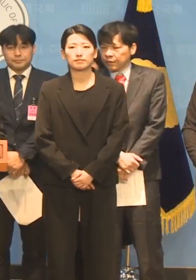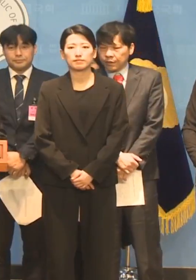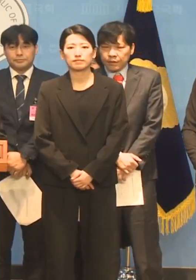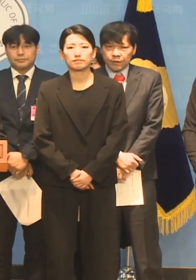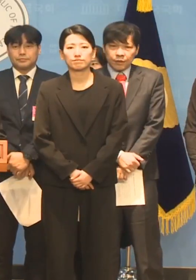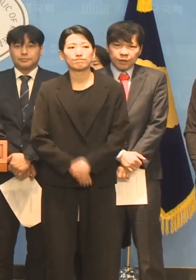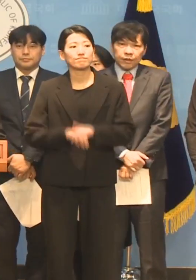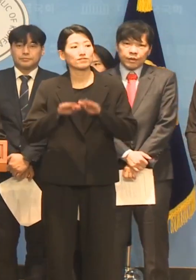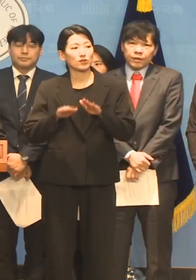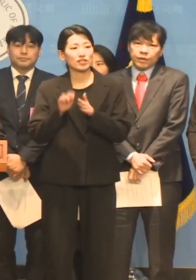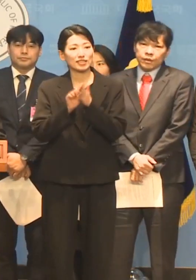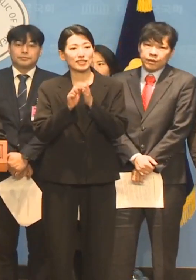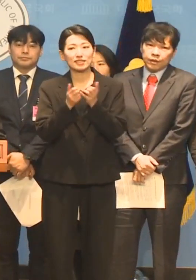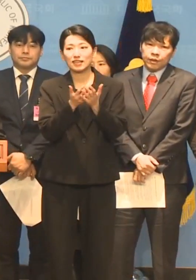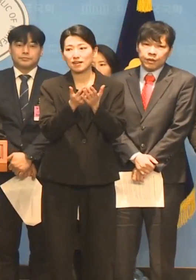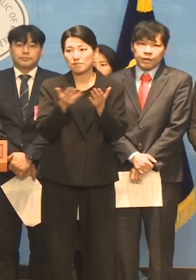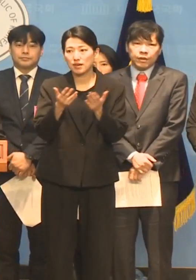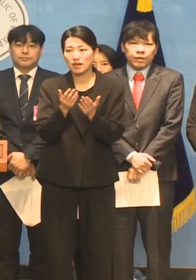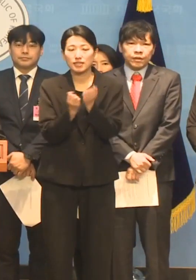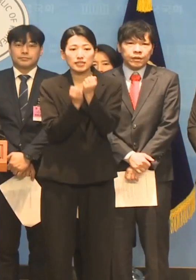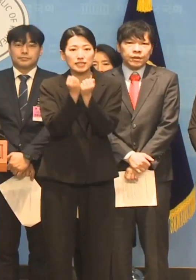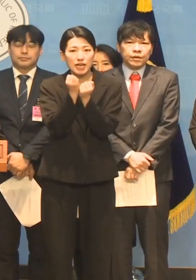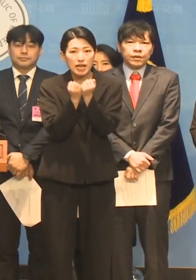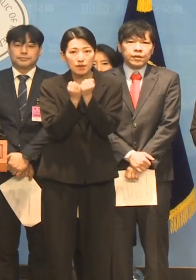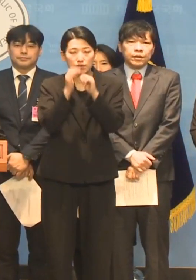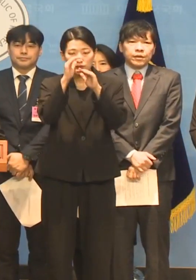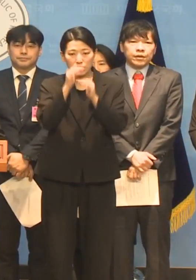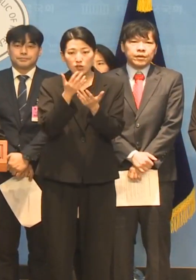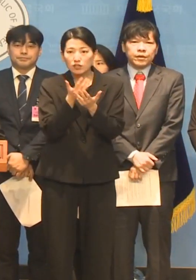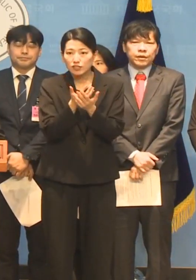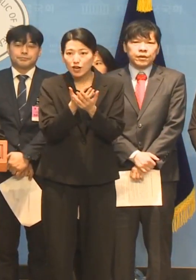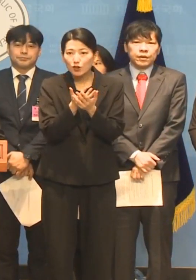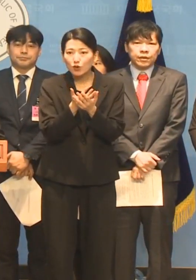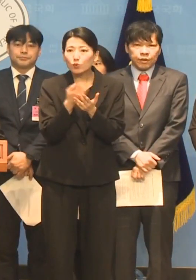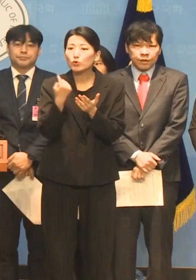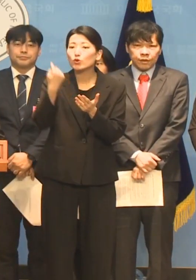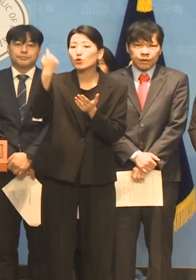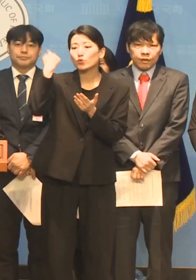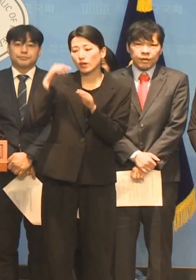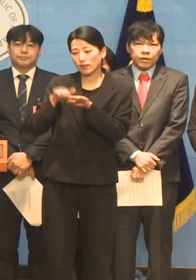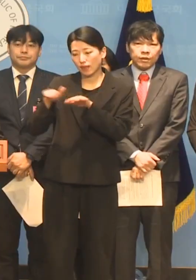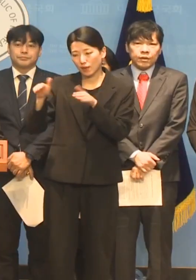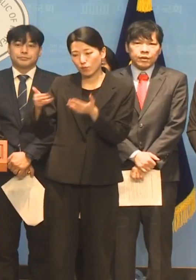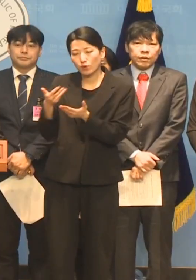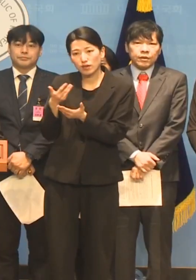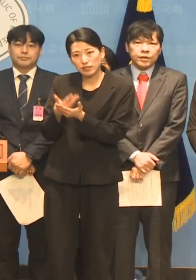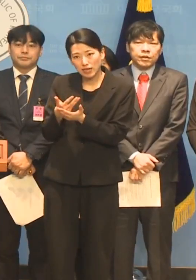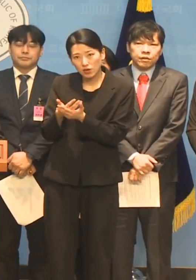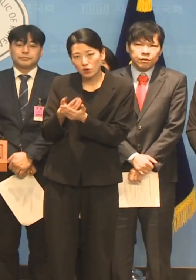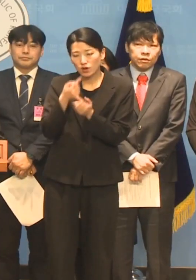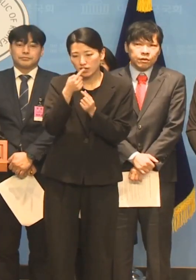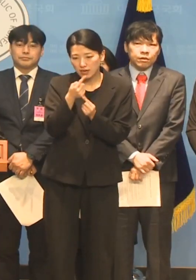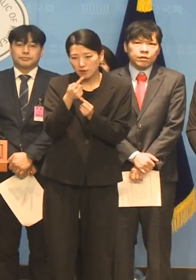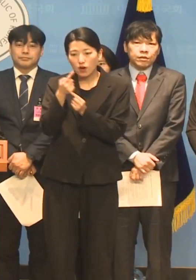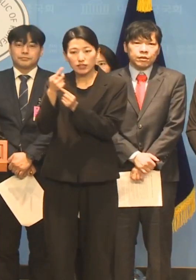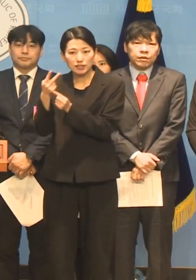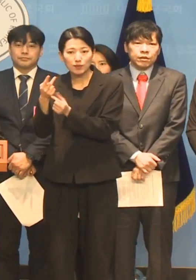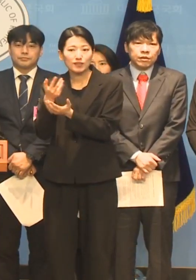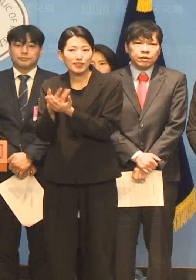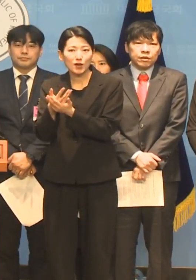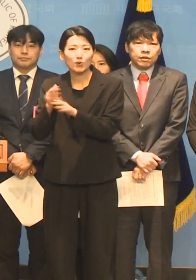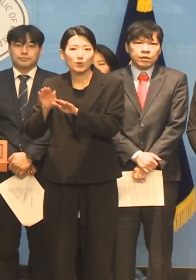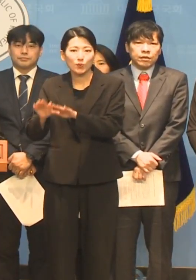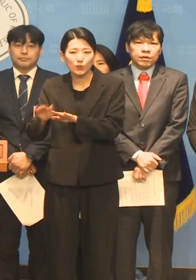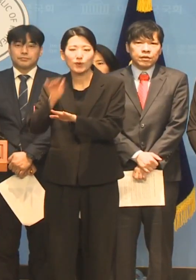오늘 기자회견 세부 내용을 담은 보도자료는 뒤쪽 정수기에 있는 테이블에 자료 1번과 2번 나눠서